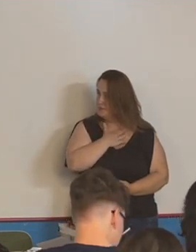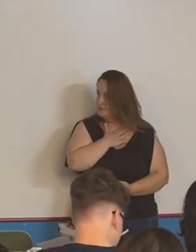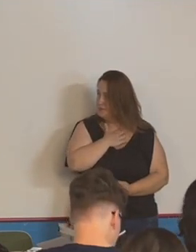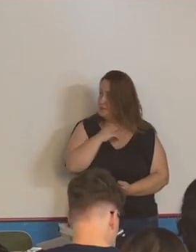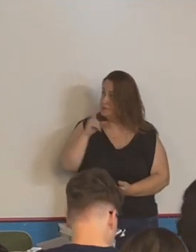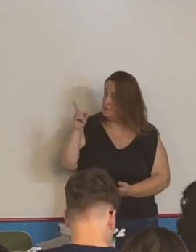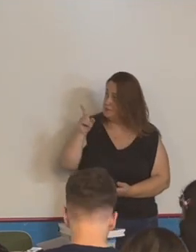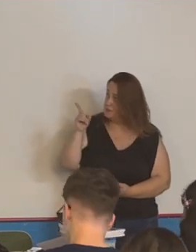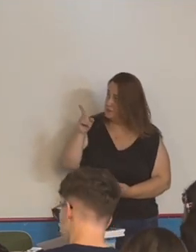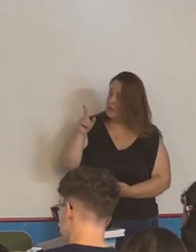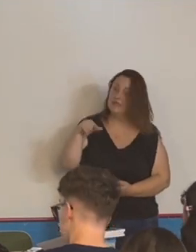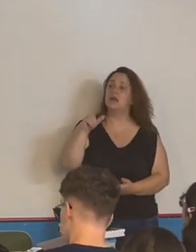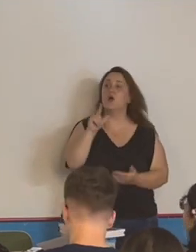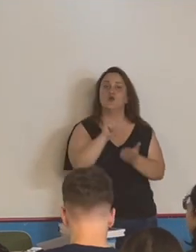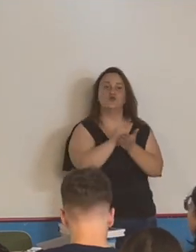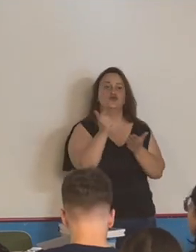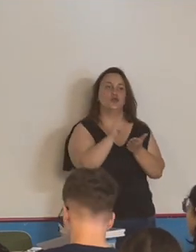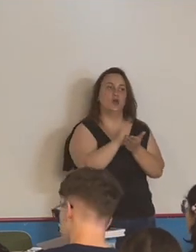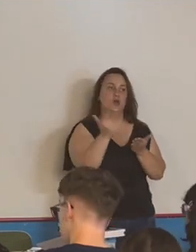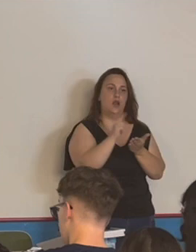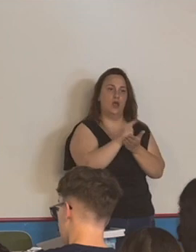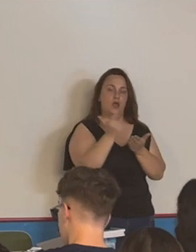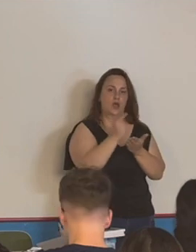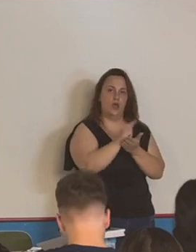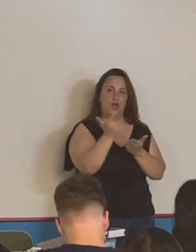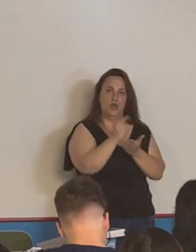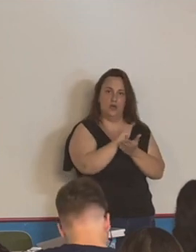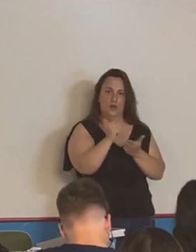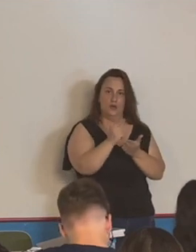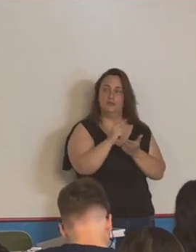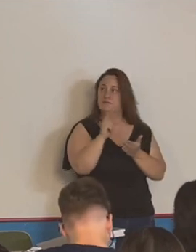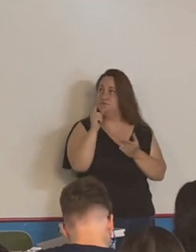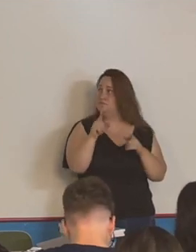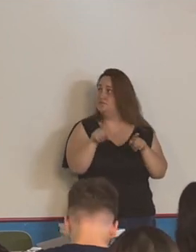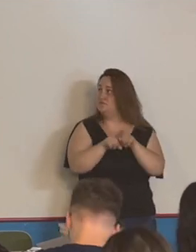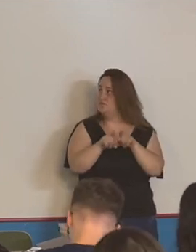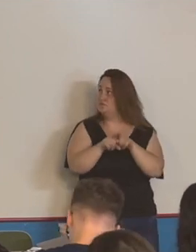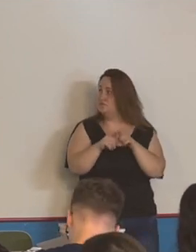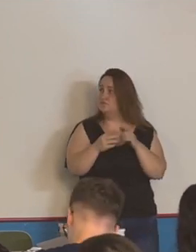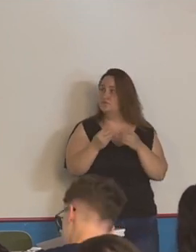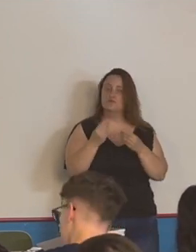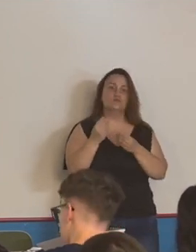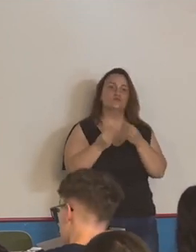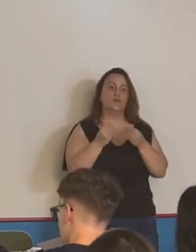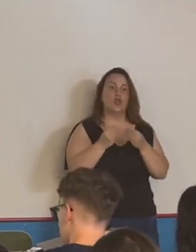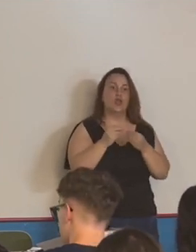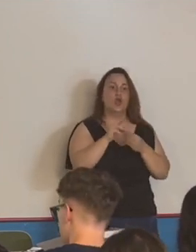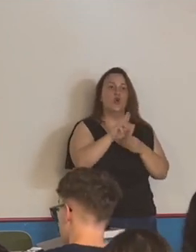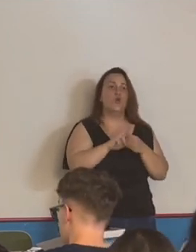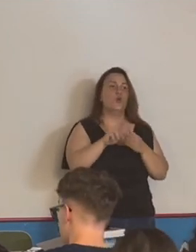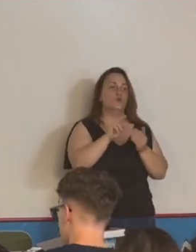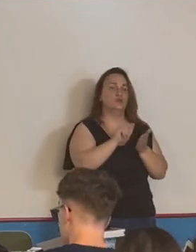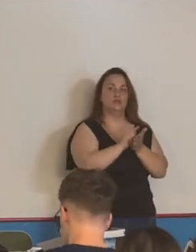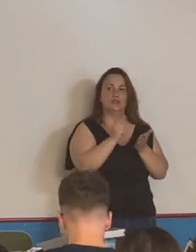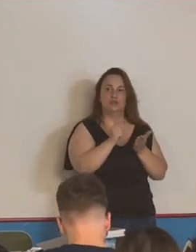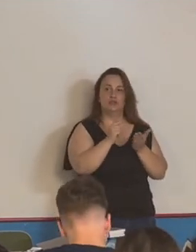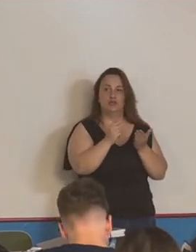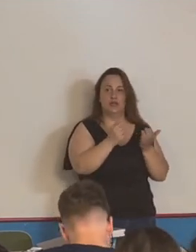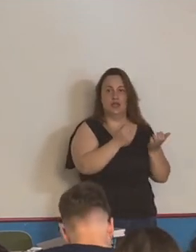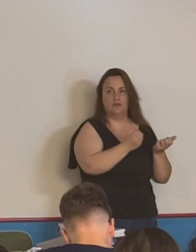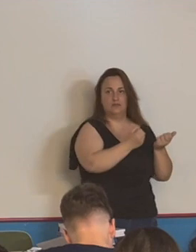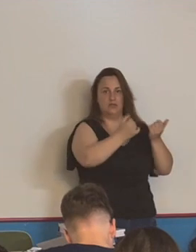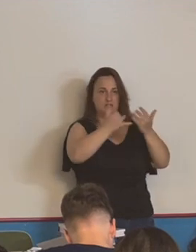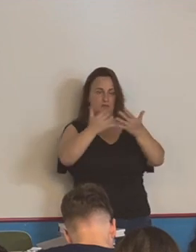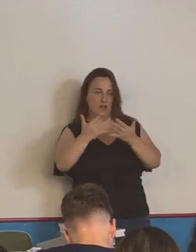Esse aqui são jornais, né? Que eu comecei também a desenvolver uma técnica de como usar o jornal para falar coisas